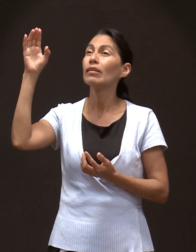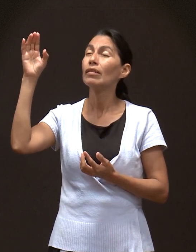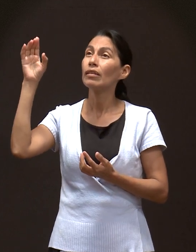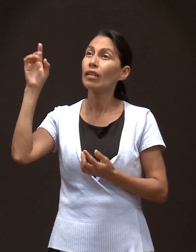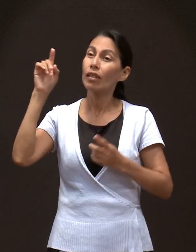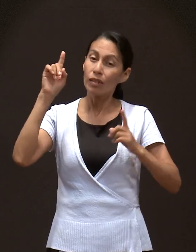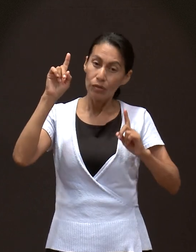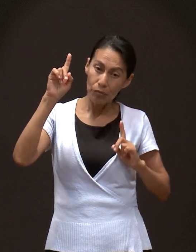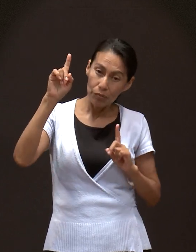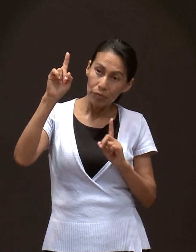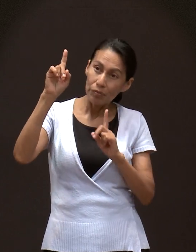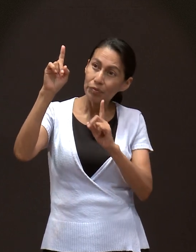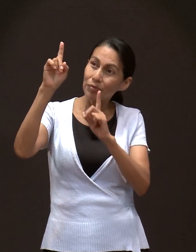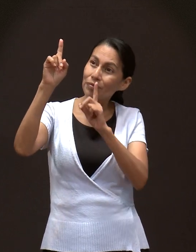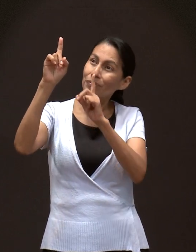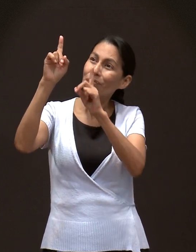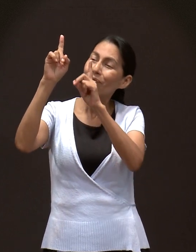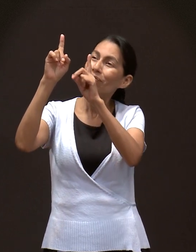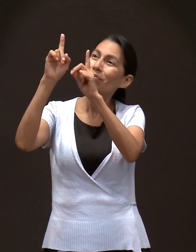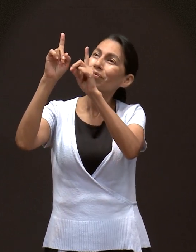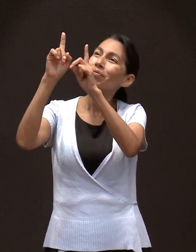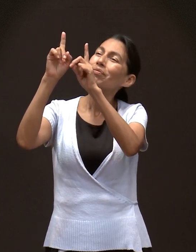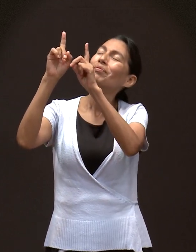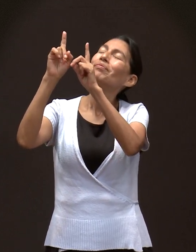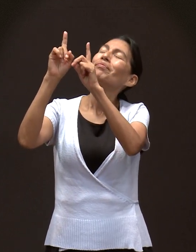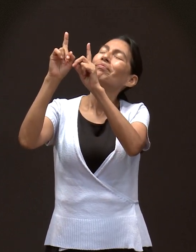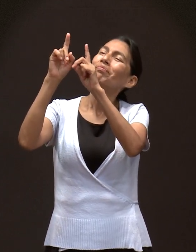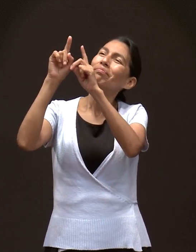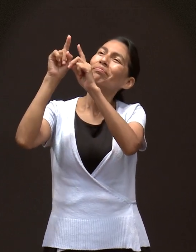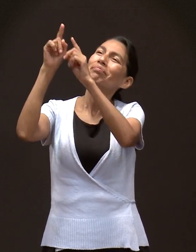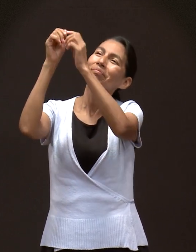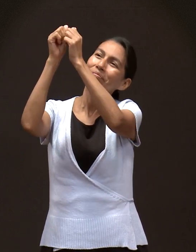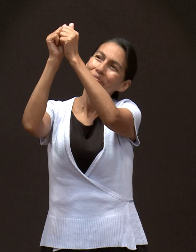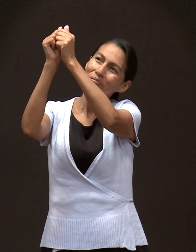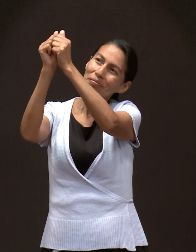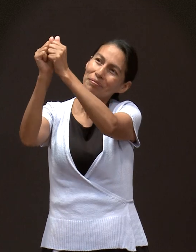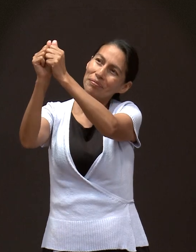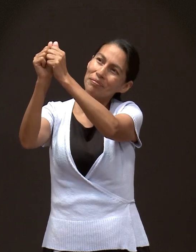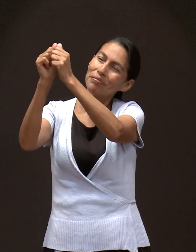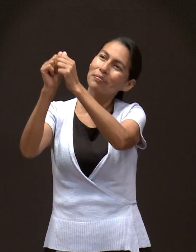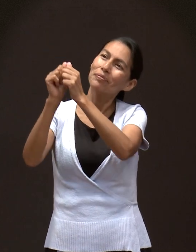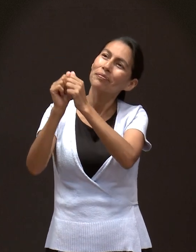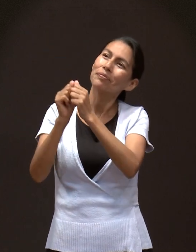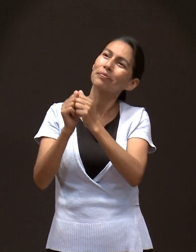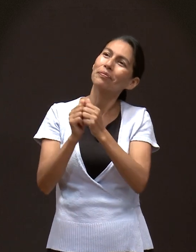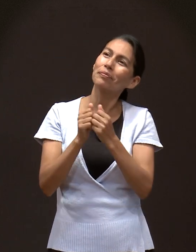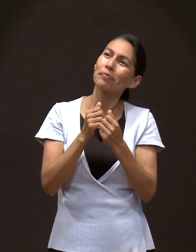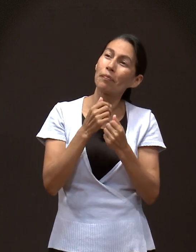Estar toda mi vida en su casa